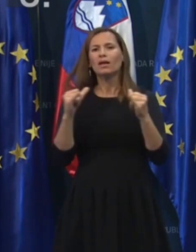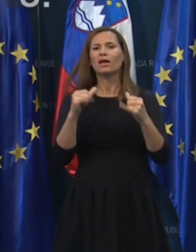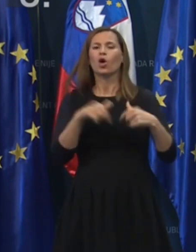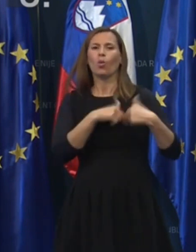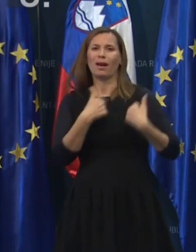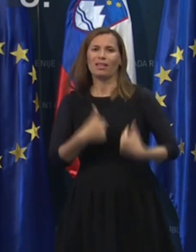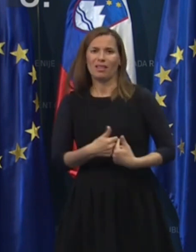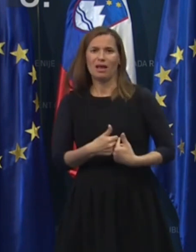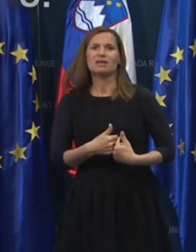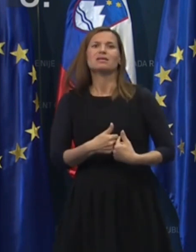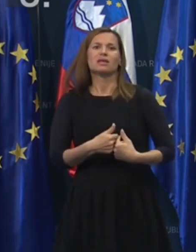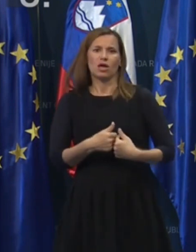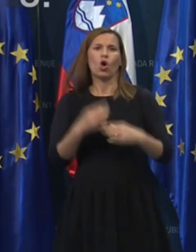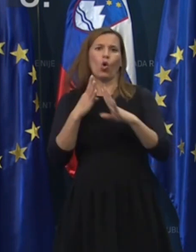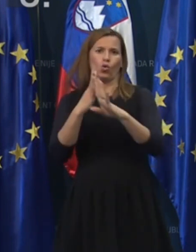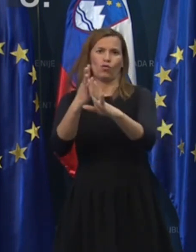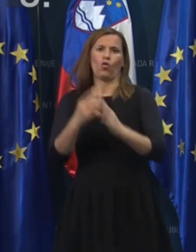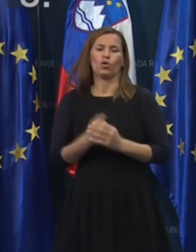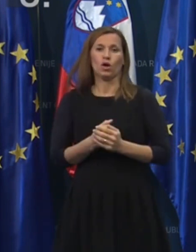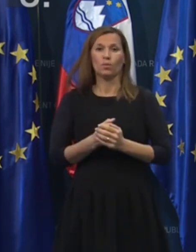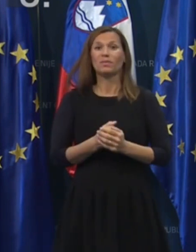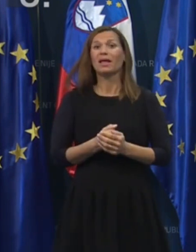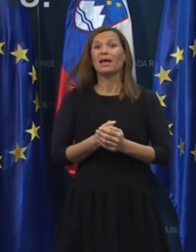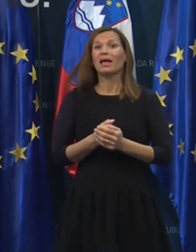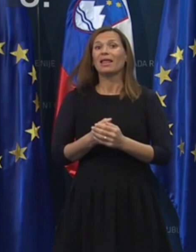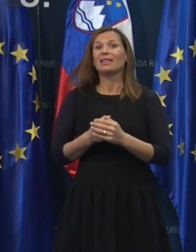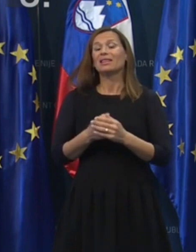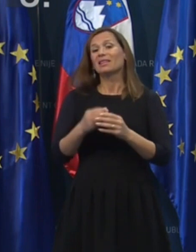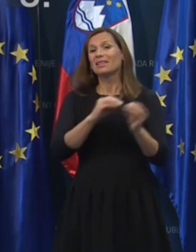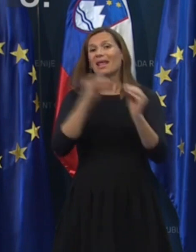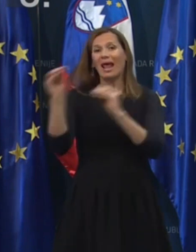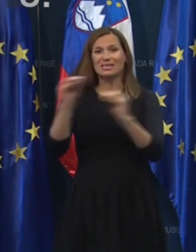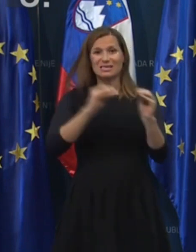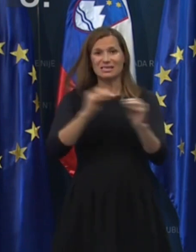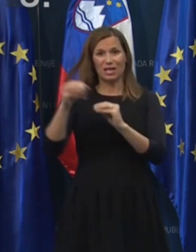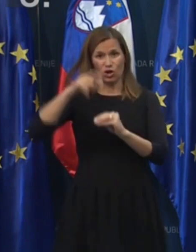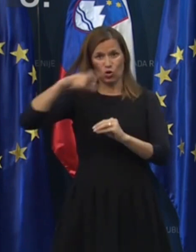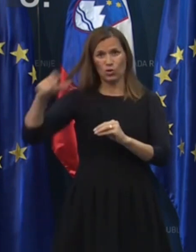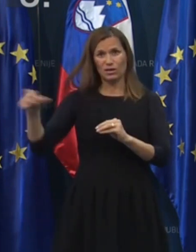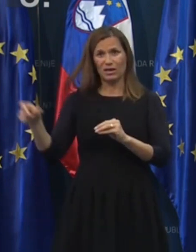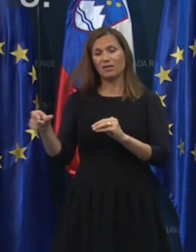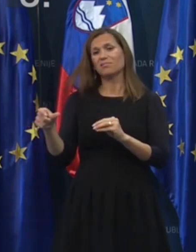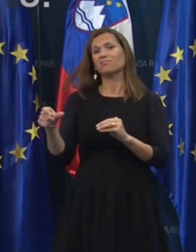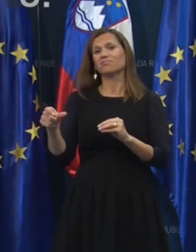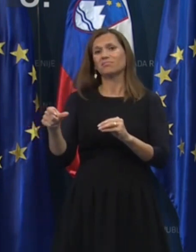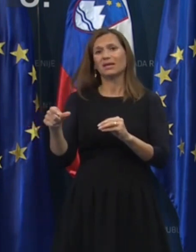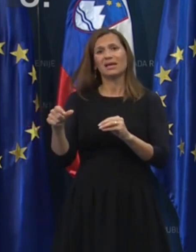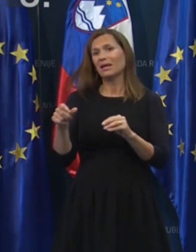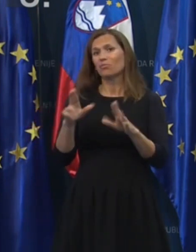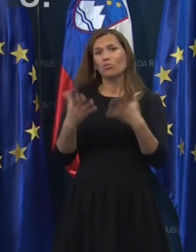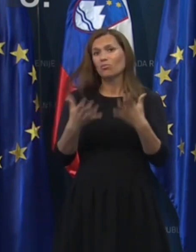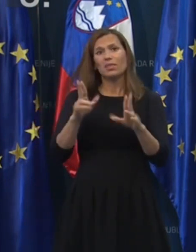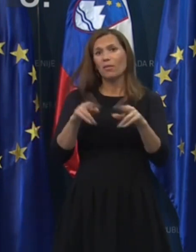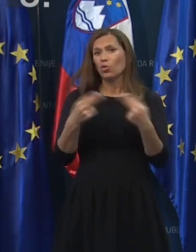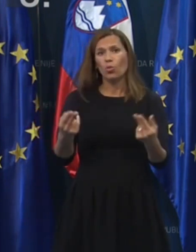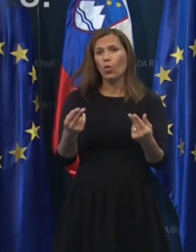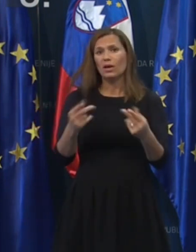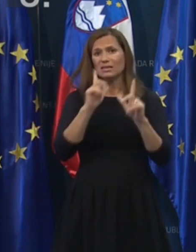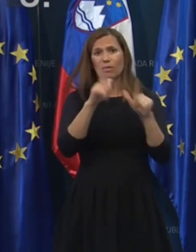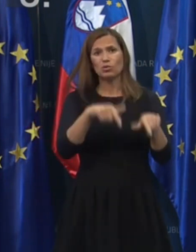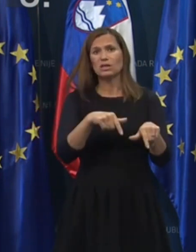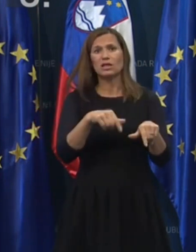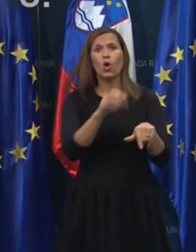konvojev. Tranzit oseb, za katere se predvideva, da zaradi ukrepov sosednjih držav ne bodo mogli zapustiti